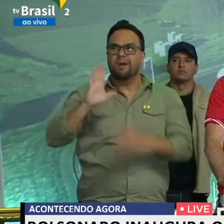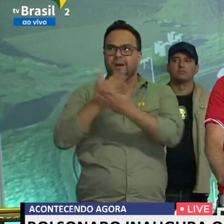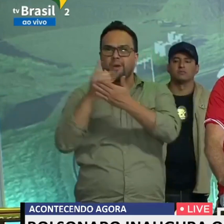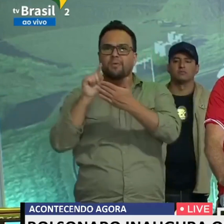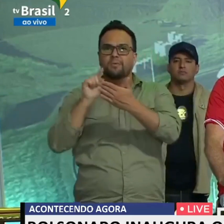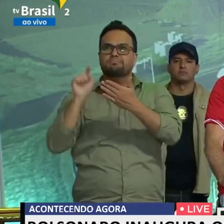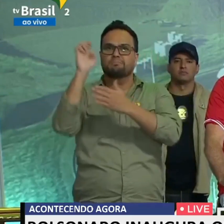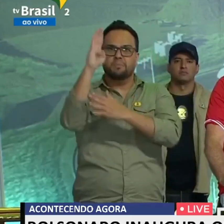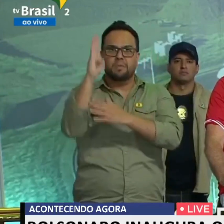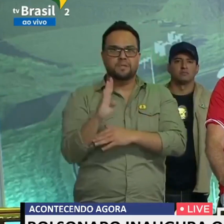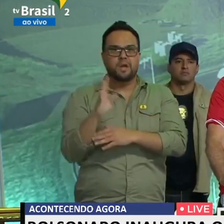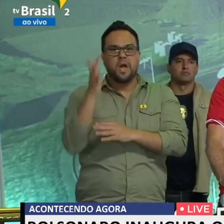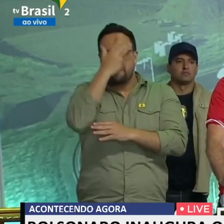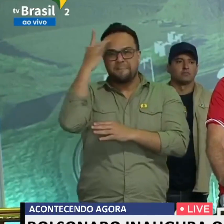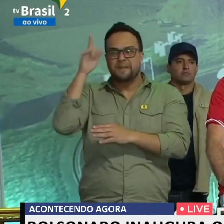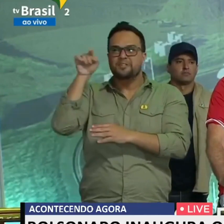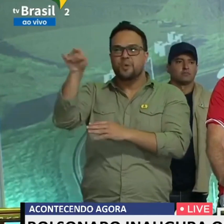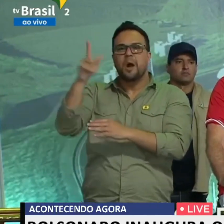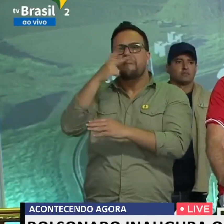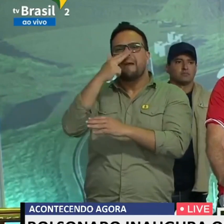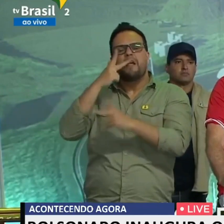estes aprendizes ditadores